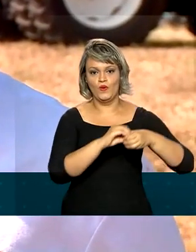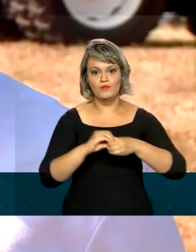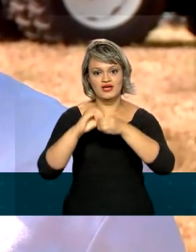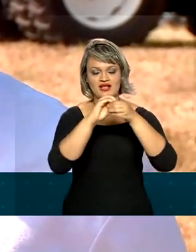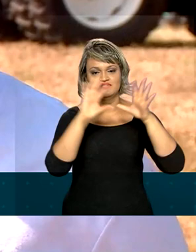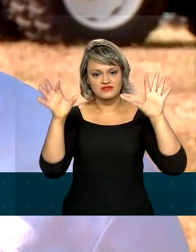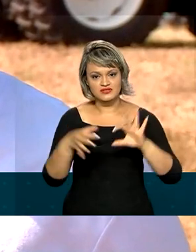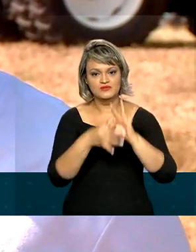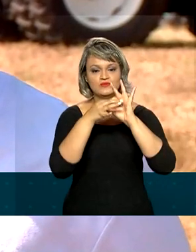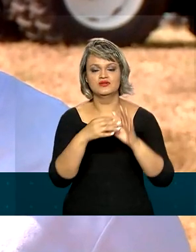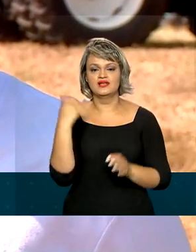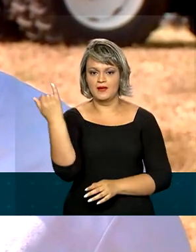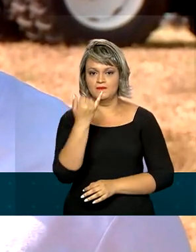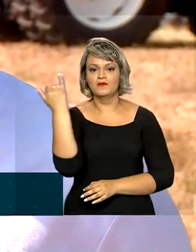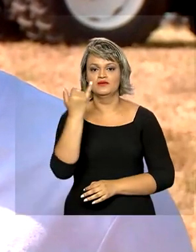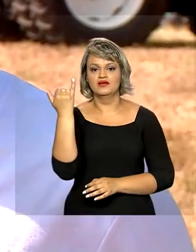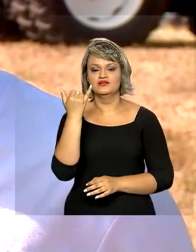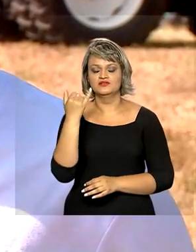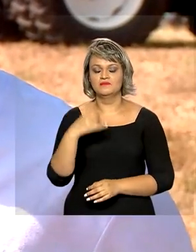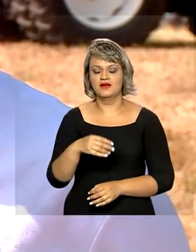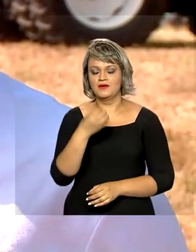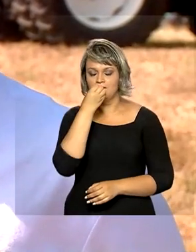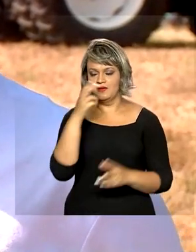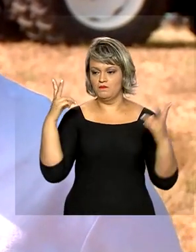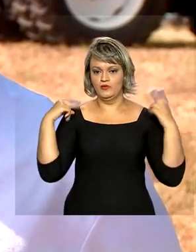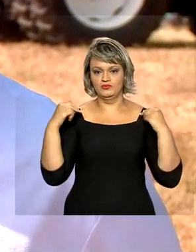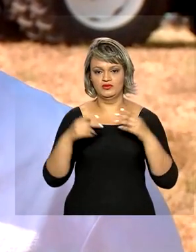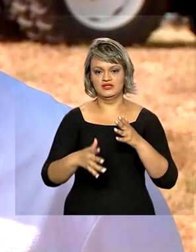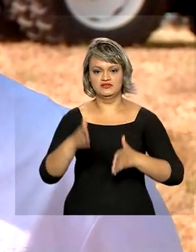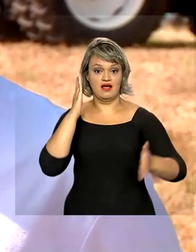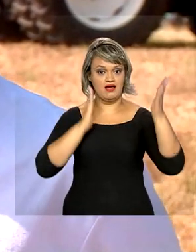lutar pelo bem do caminhoneiro, né? Que ele possa ter o